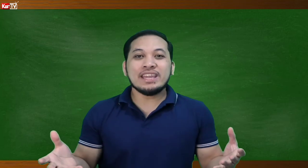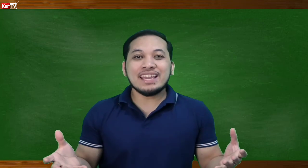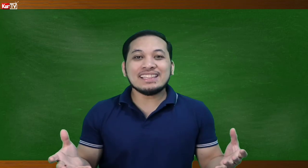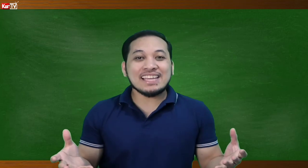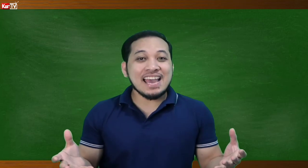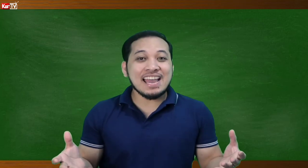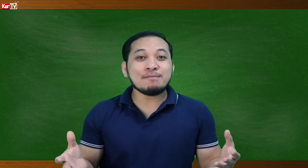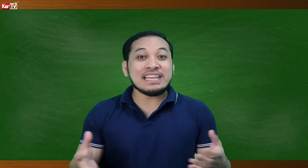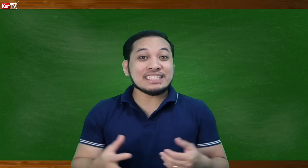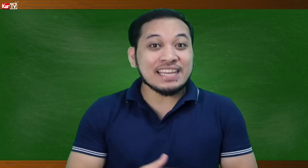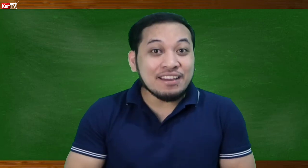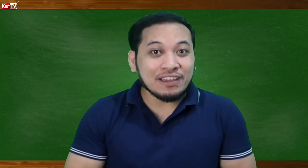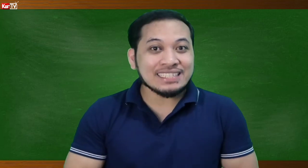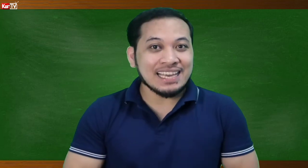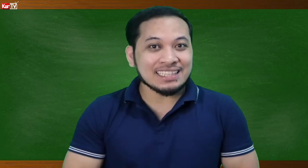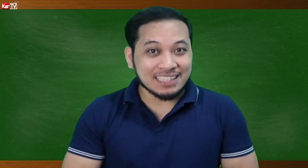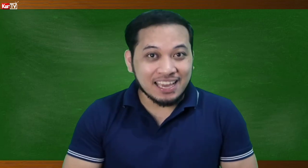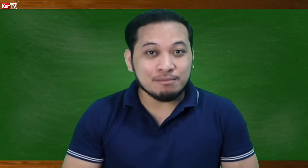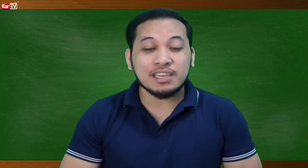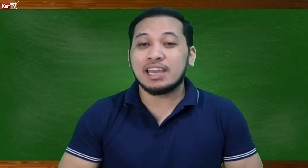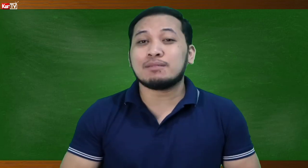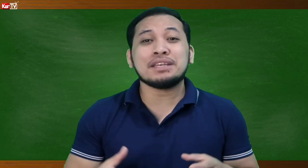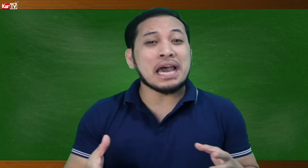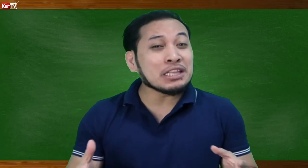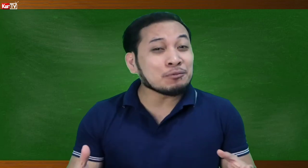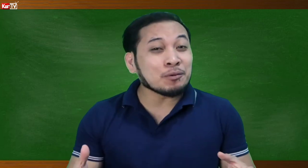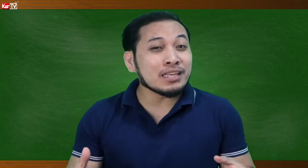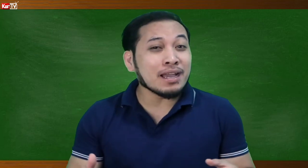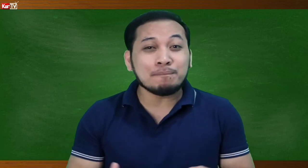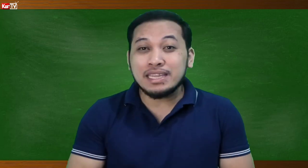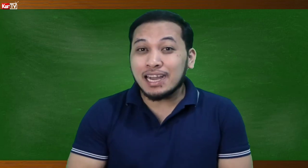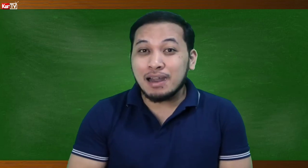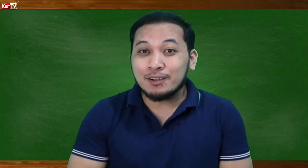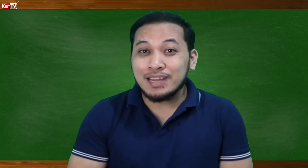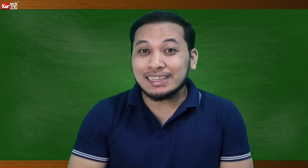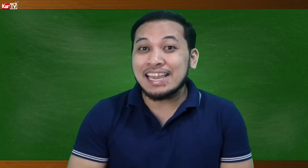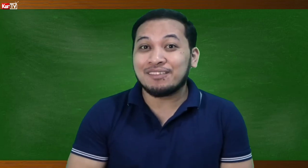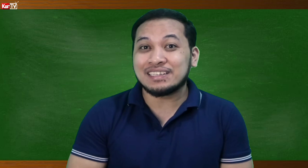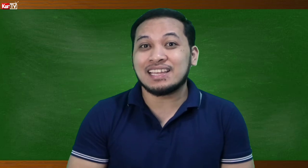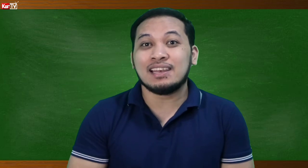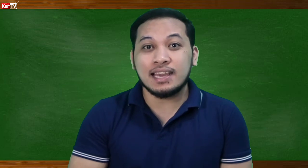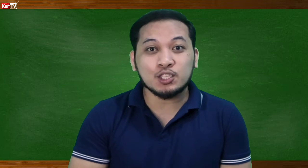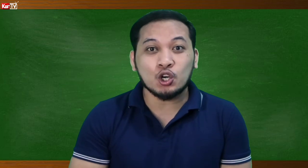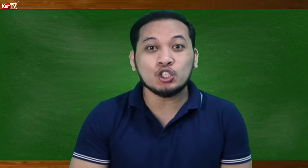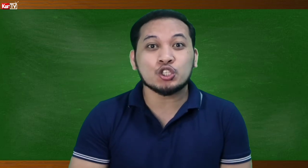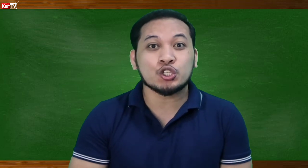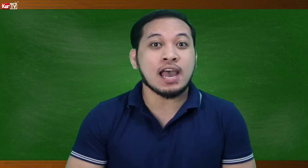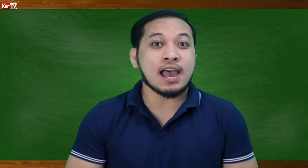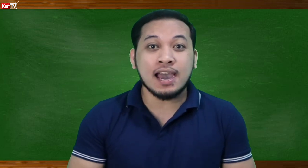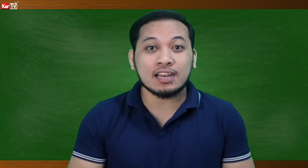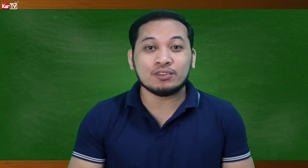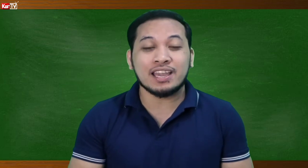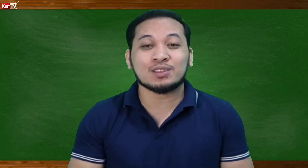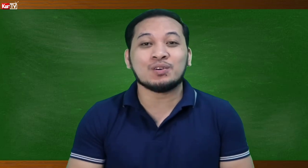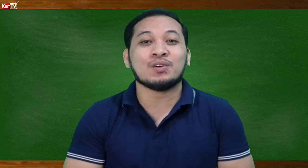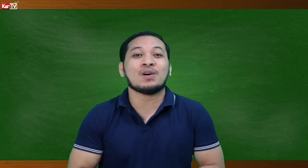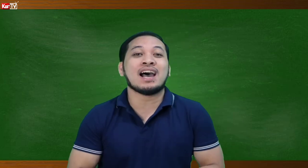Weekend time, it's FSL time. Kaya naman narito po muli ang pinakabago nating FSL lesson sa araw na ito. At